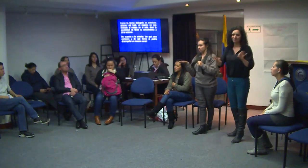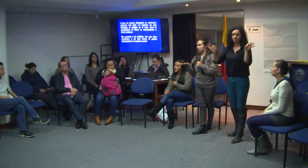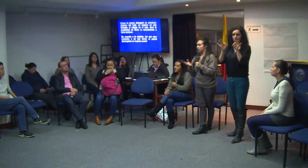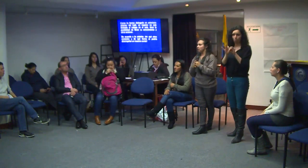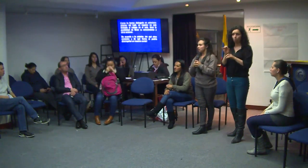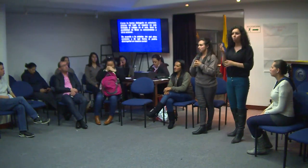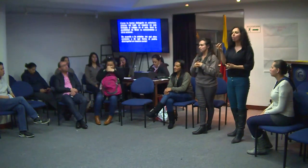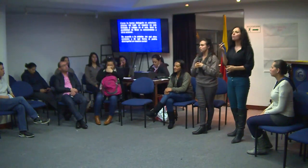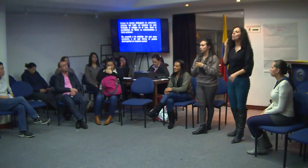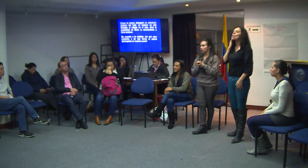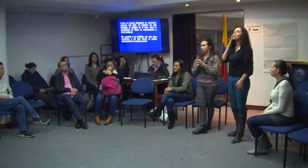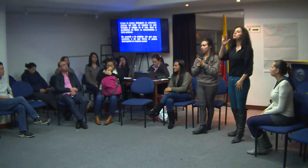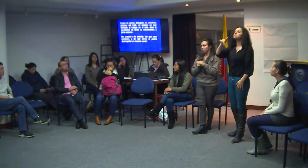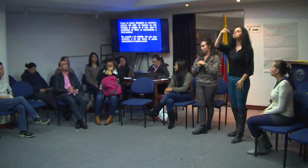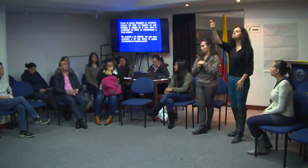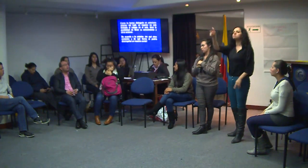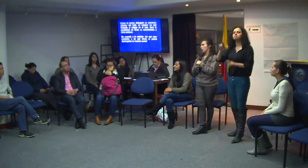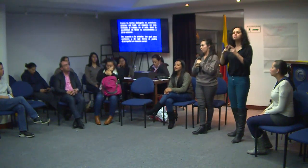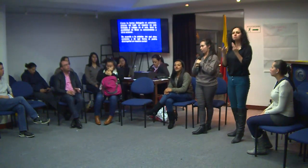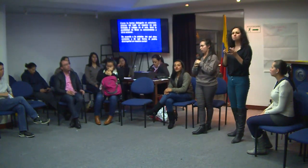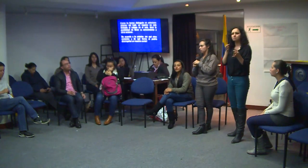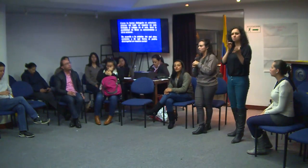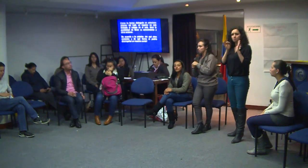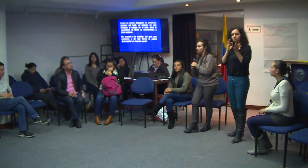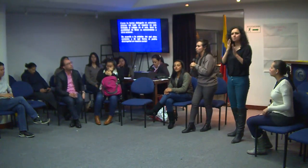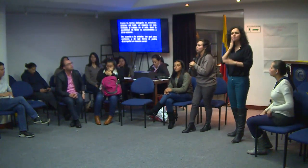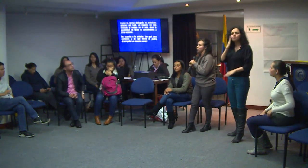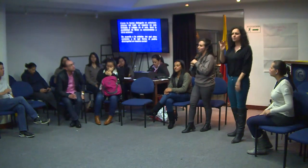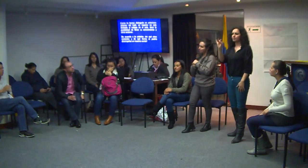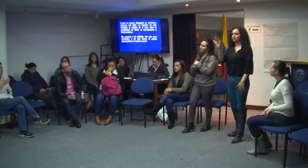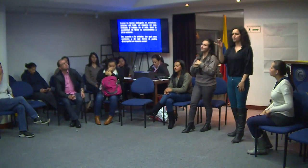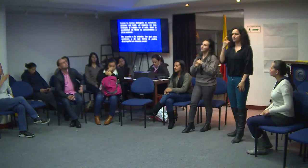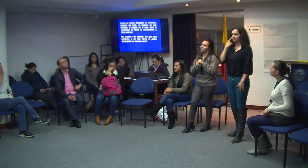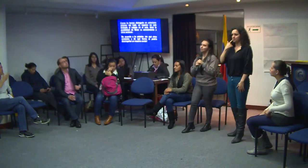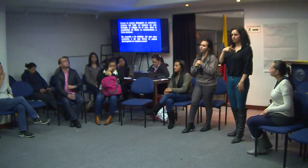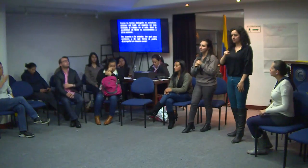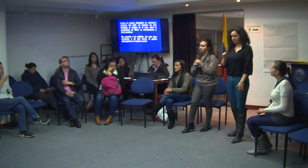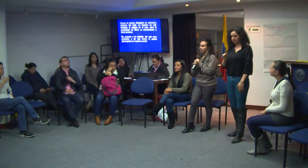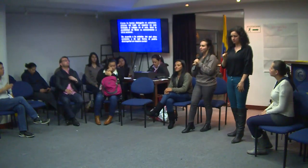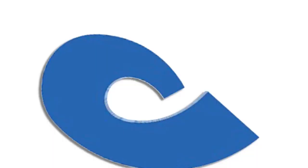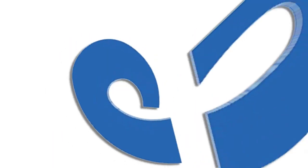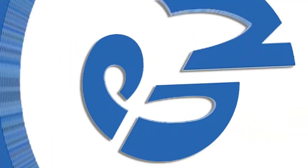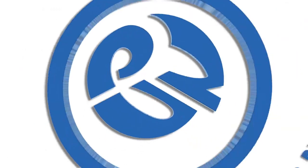de 15 días, que es el próximo Café Enseñas. Muchas gracias.